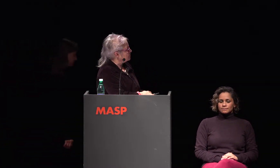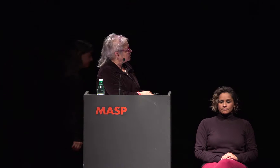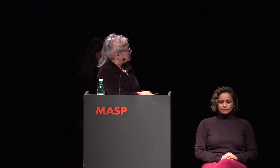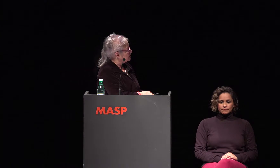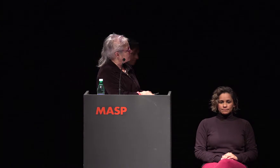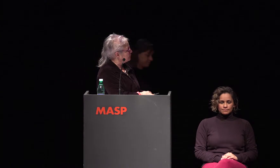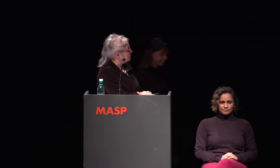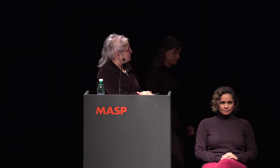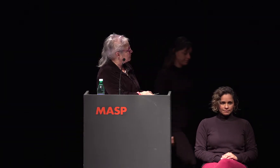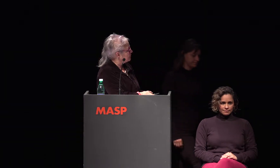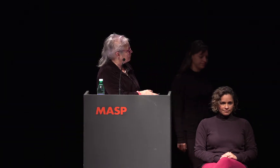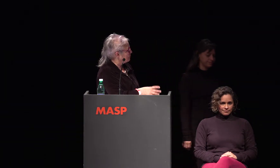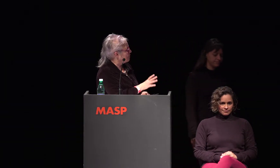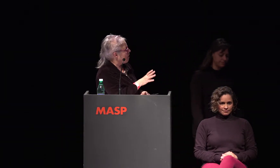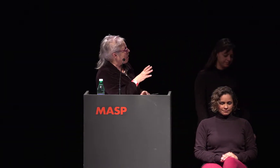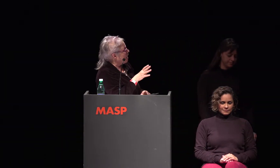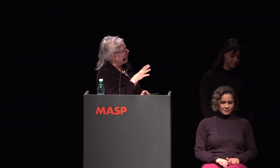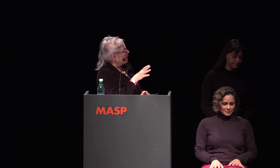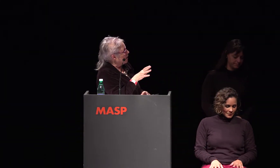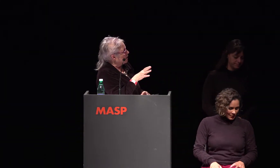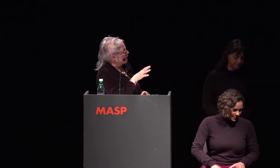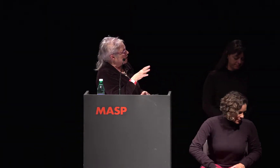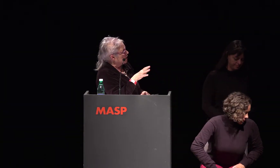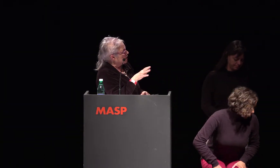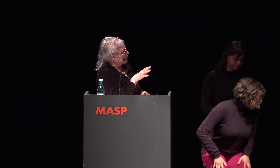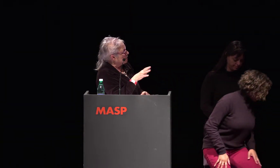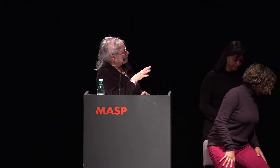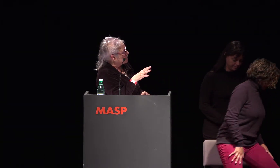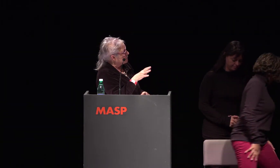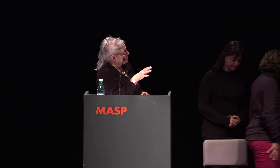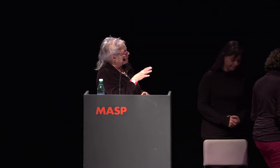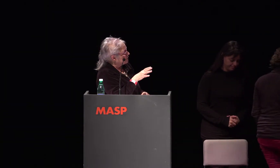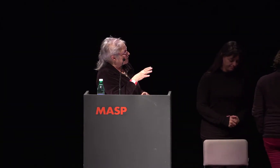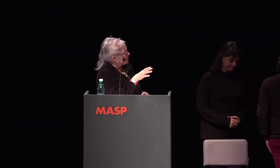Deixa eu ver aqui. Não.